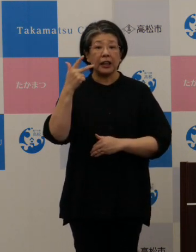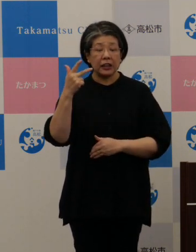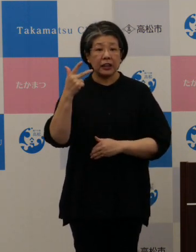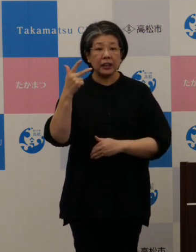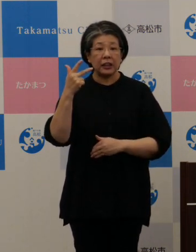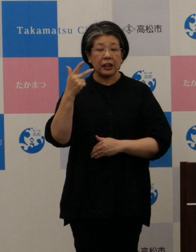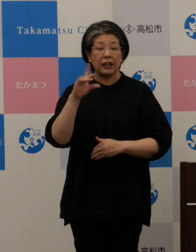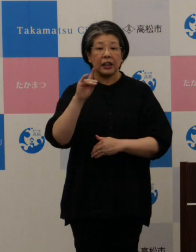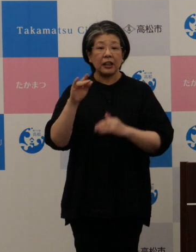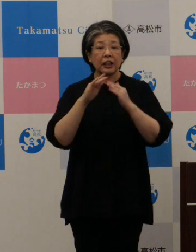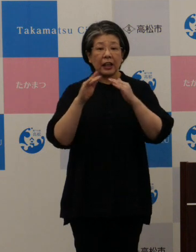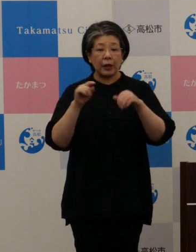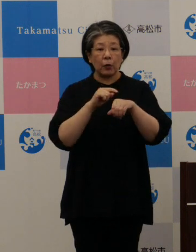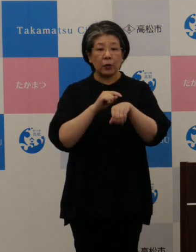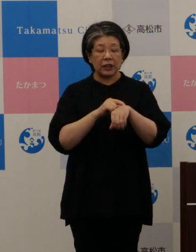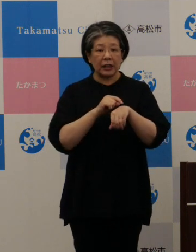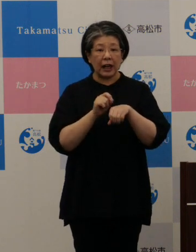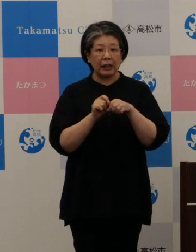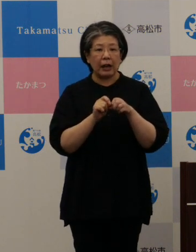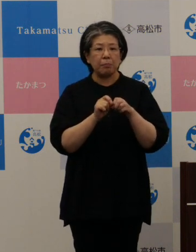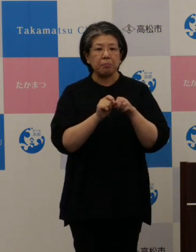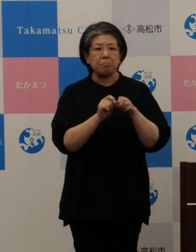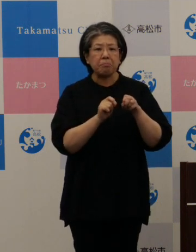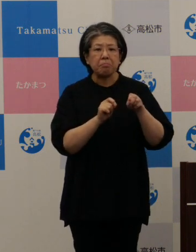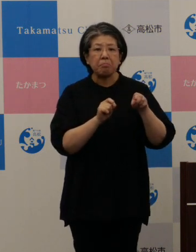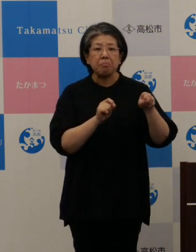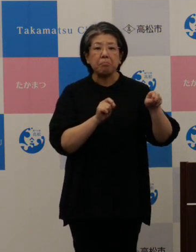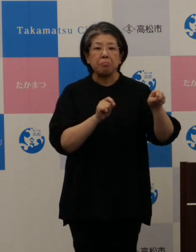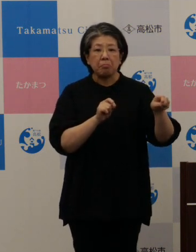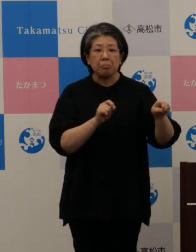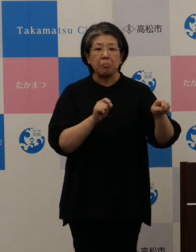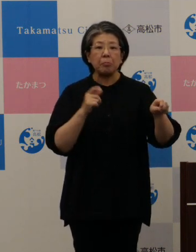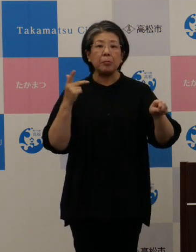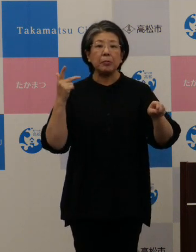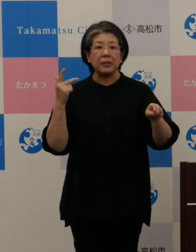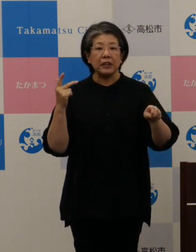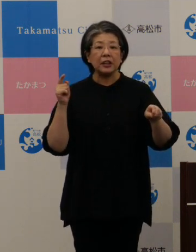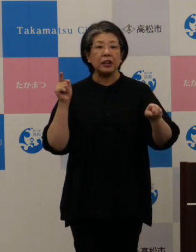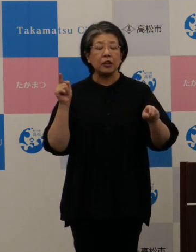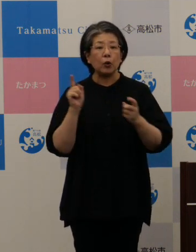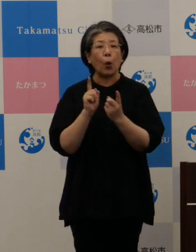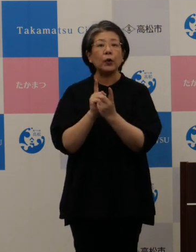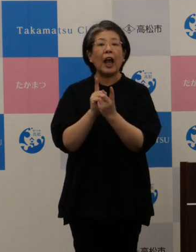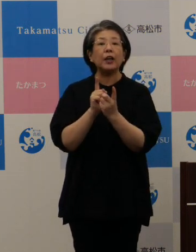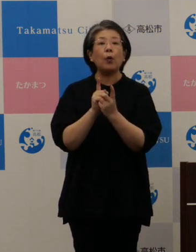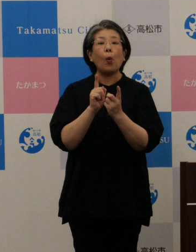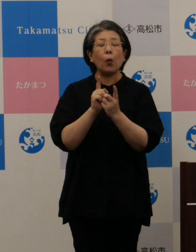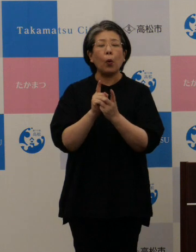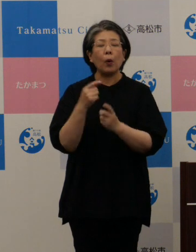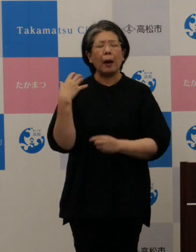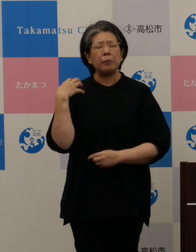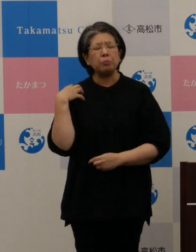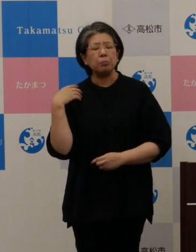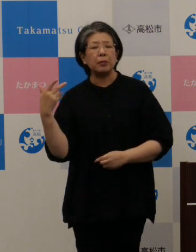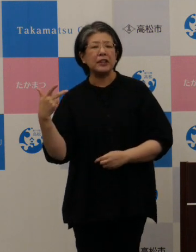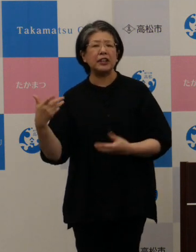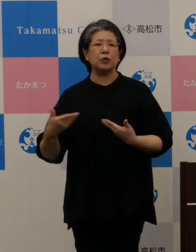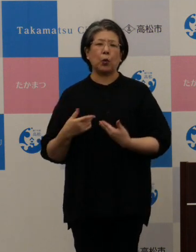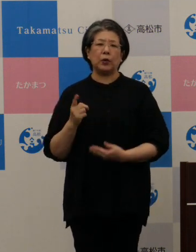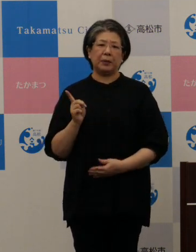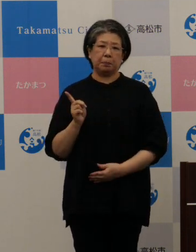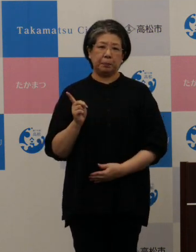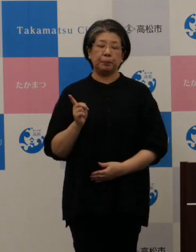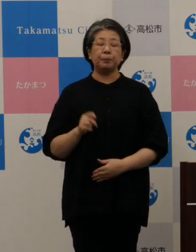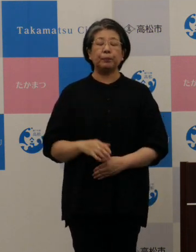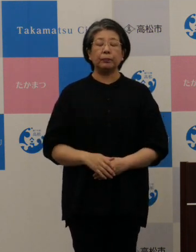が長時間化して市側の職員の議会対応が、まあ、過剰な負担になっているということが一つ挙げられ